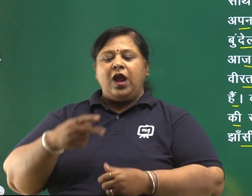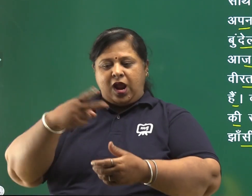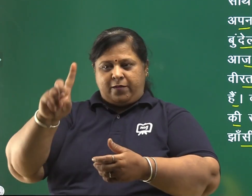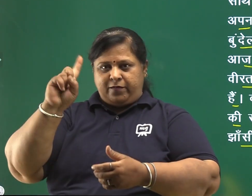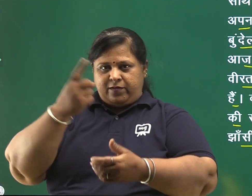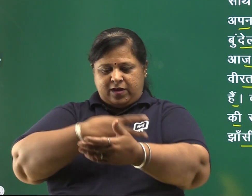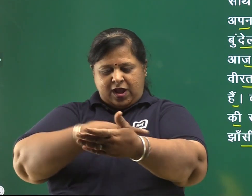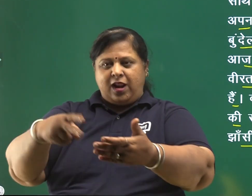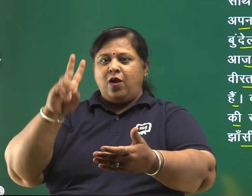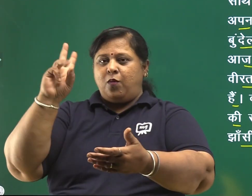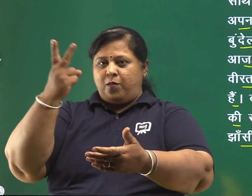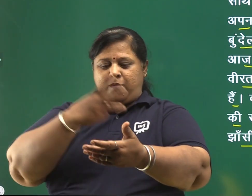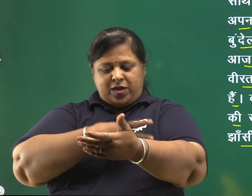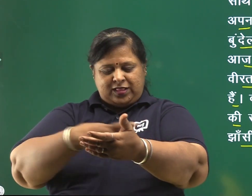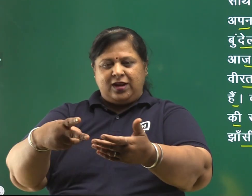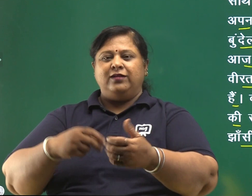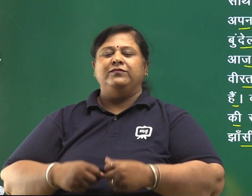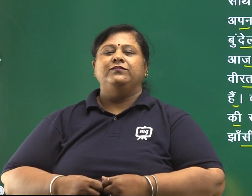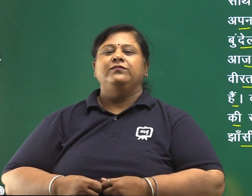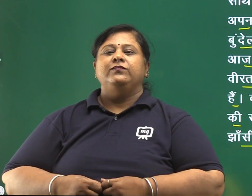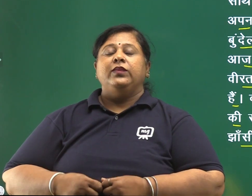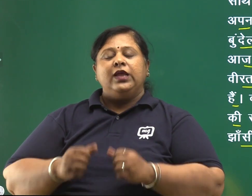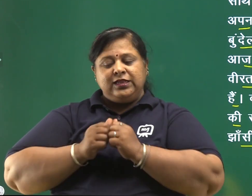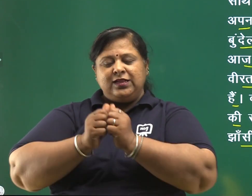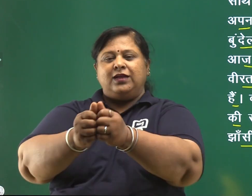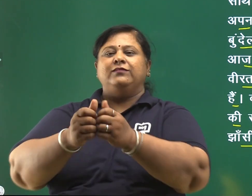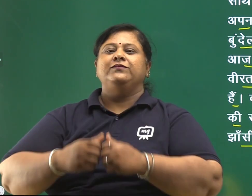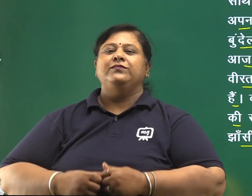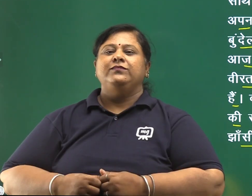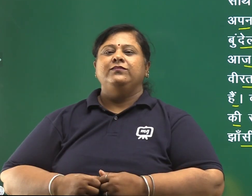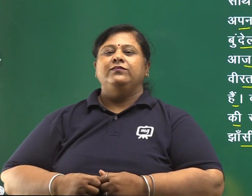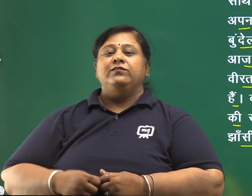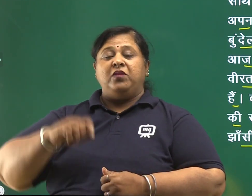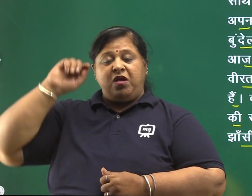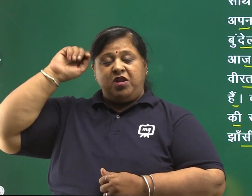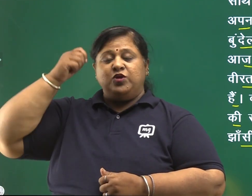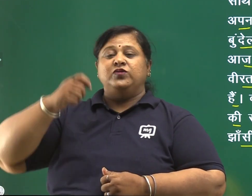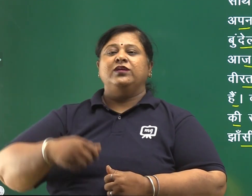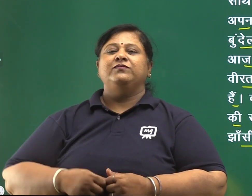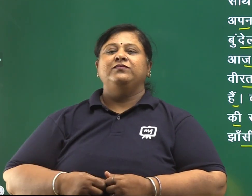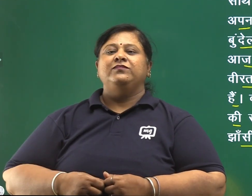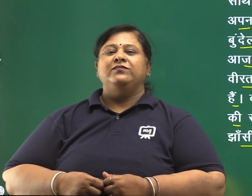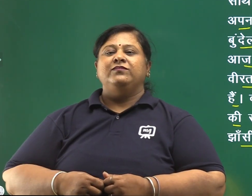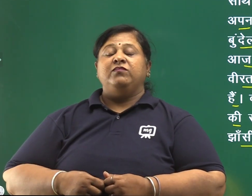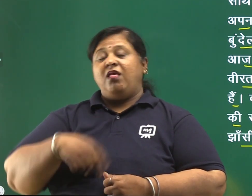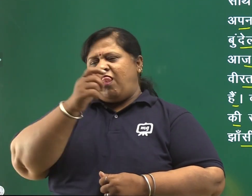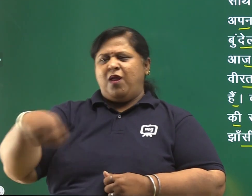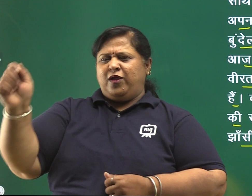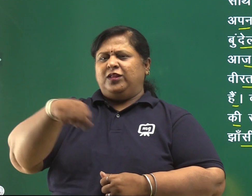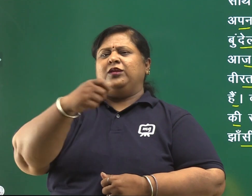कान्हा और मंदरा के साथ अंग्रेजों से लड़ी